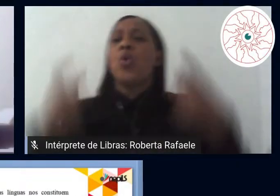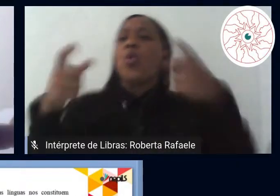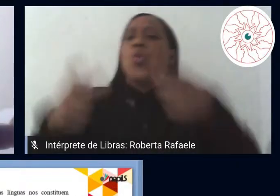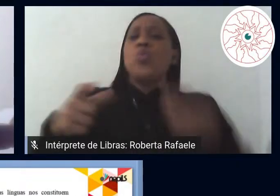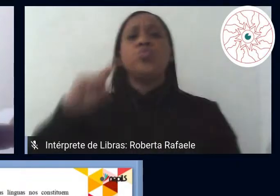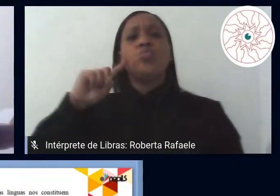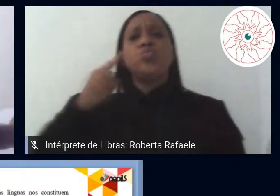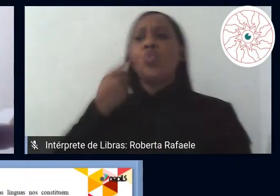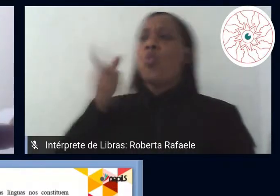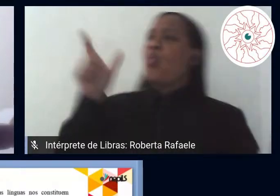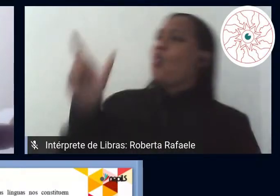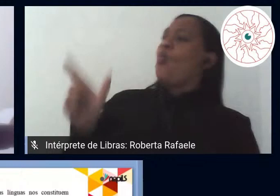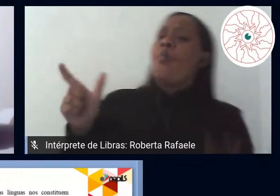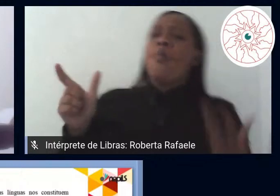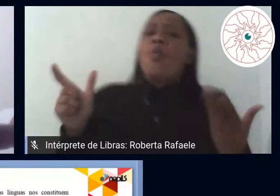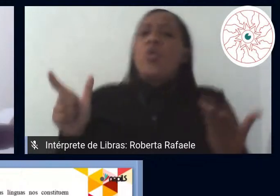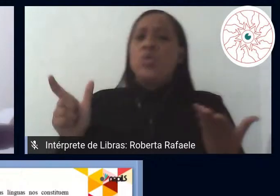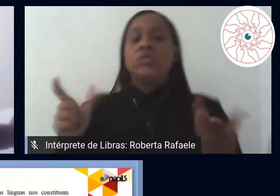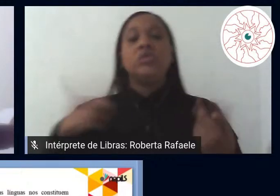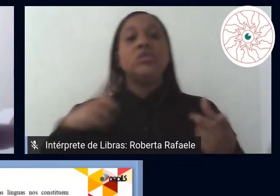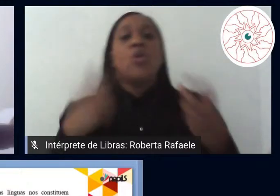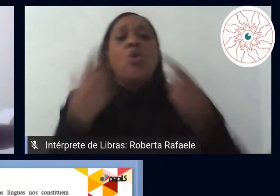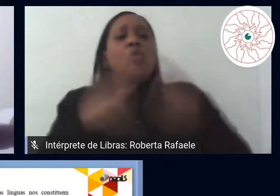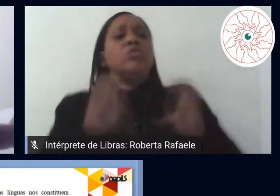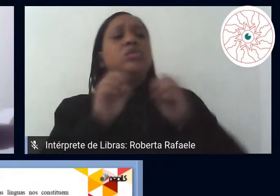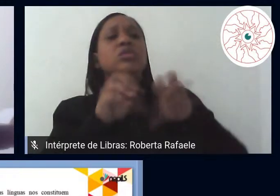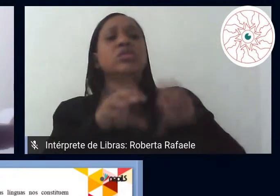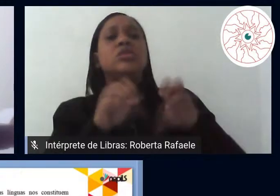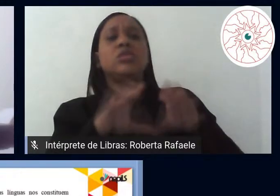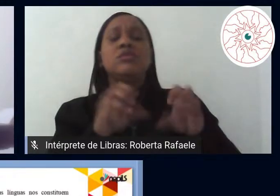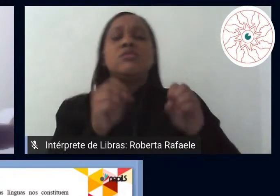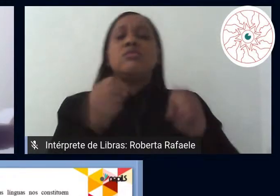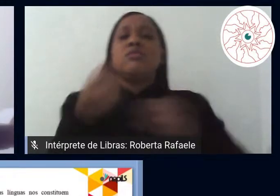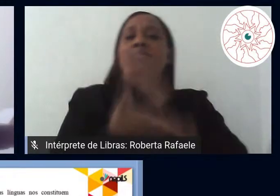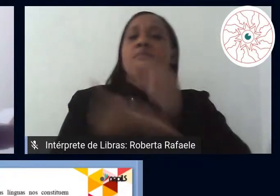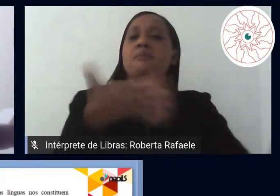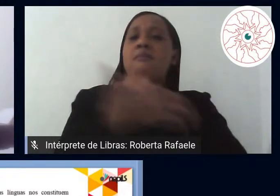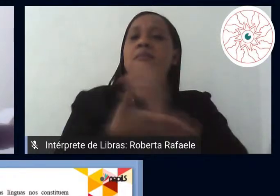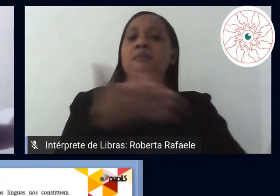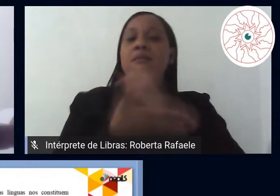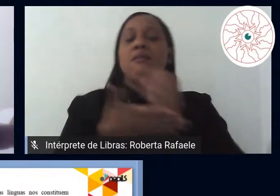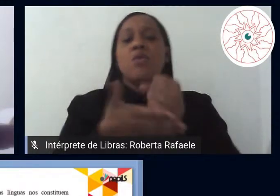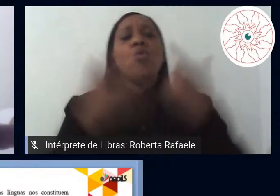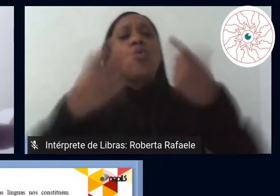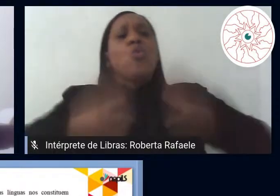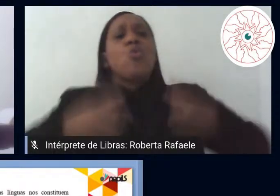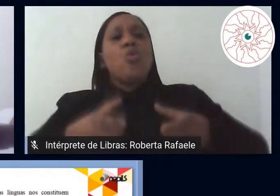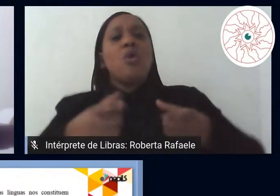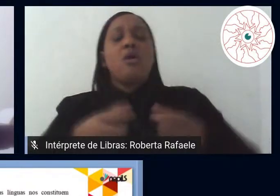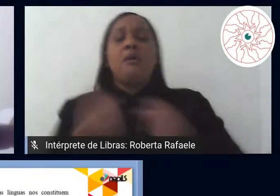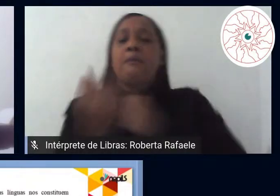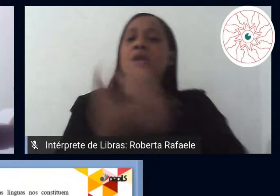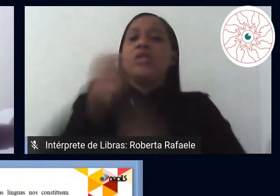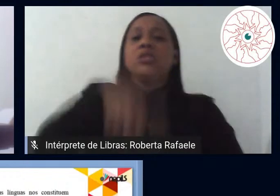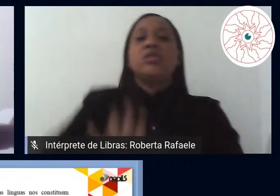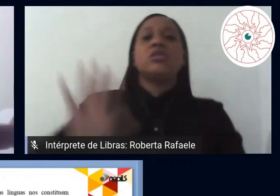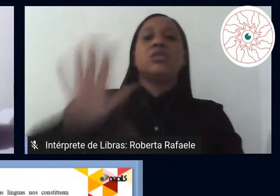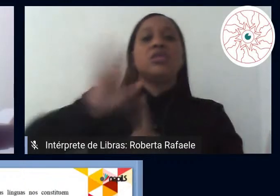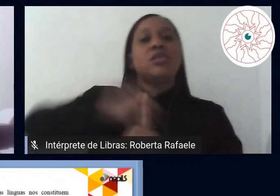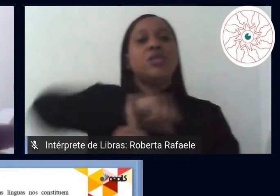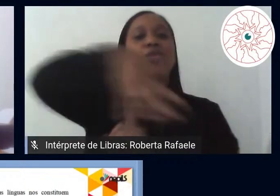surdo? Em que ponto se encontra o ensino de Libras na educação básica? Qual o lugar da Libras na Base Nacional comum?